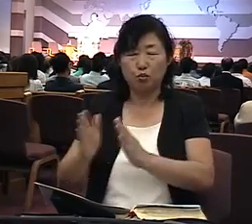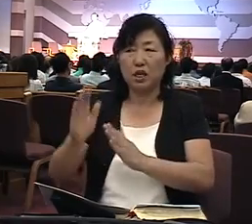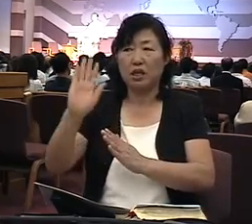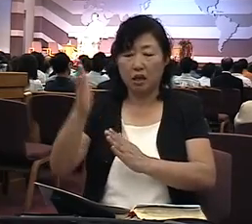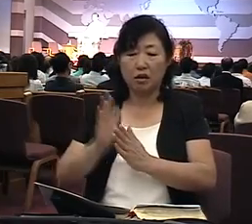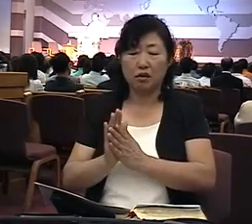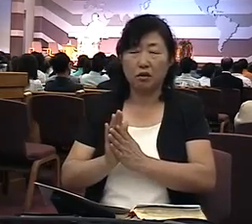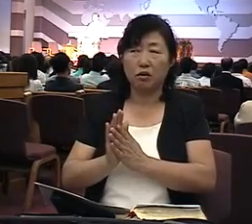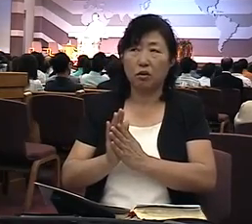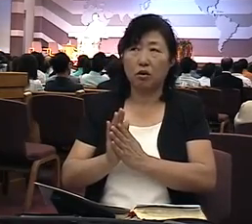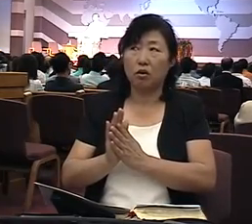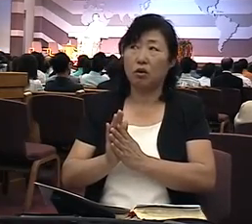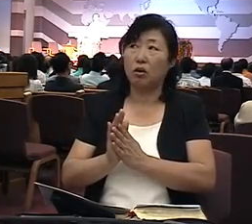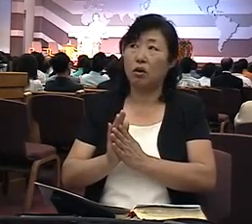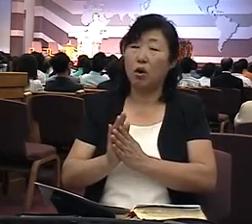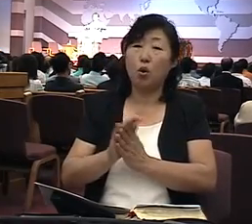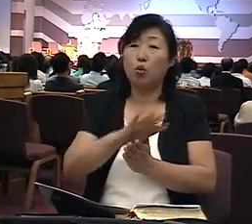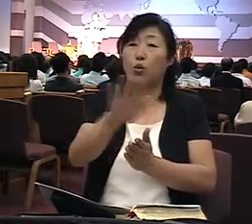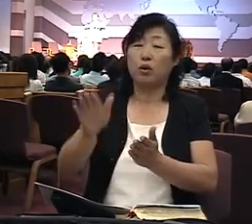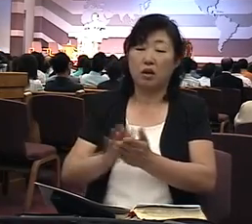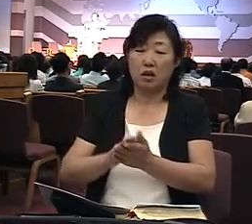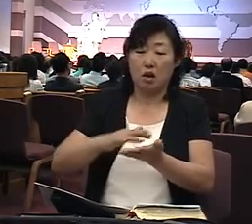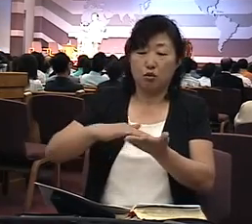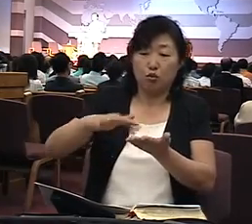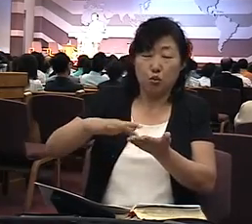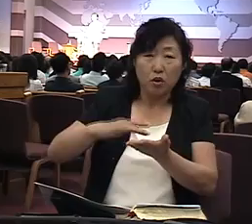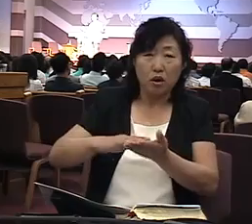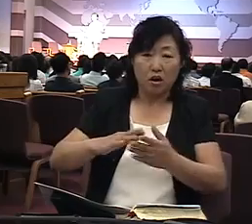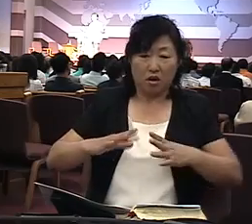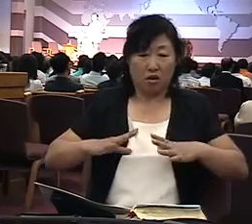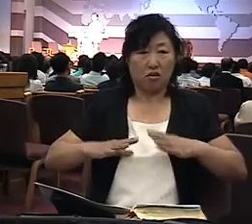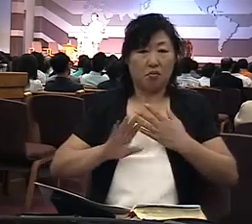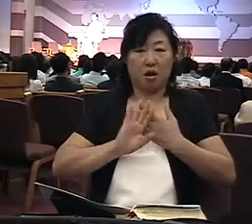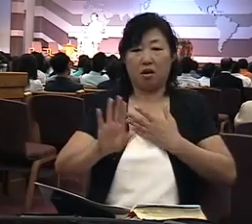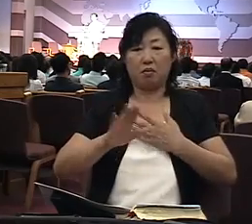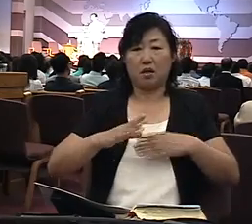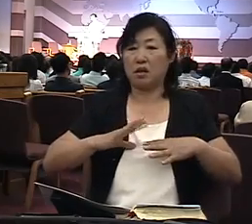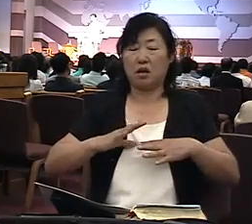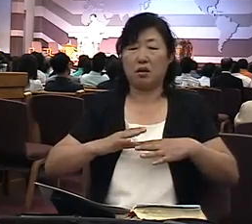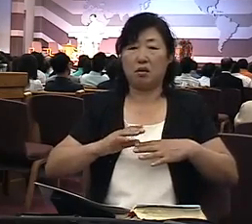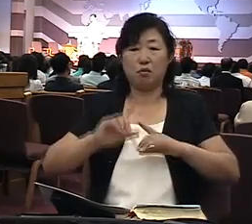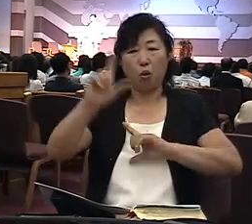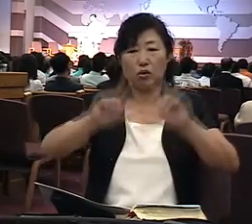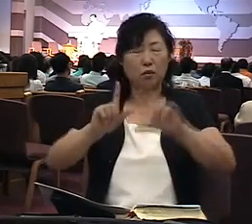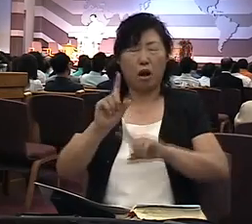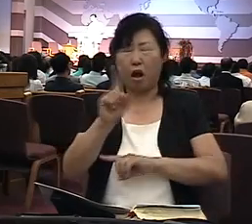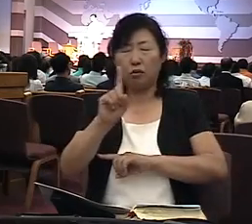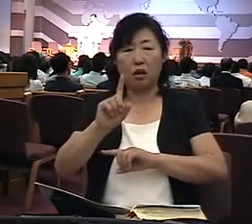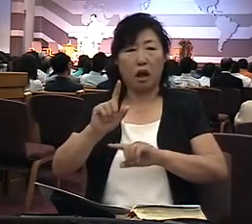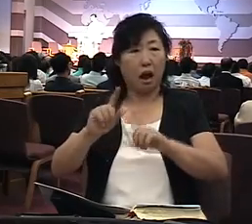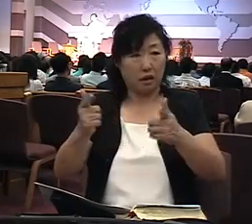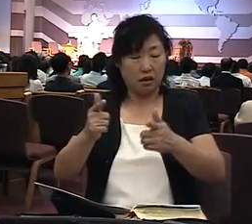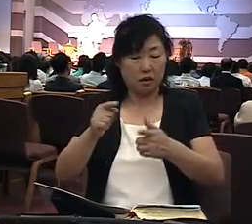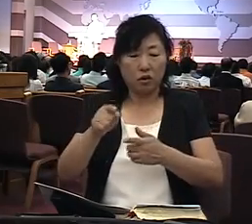수와 겉으로 자랑하는 모든 모습이 아무것도 아니라는 것을 깨닫기 때문입니다.